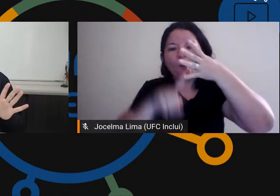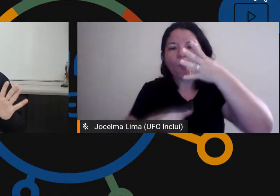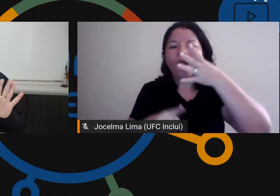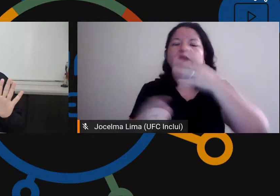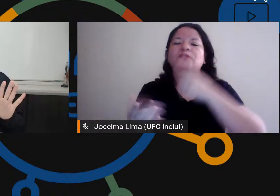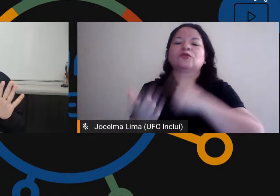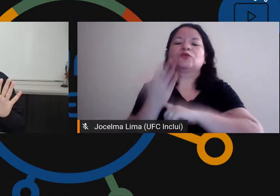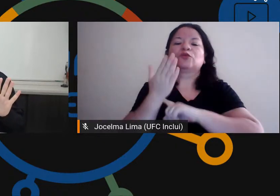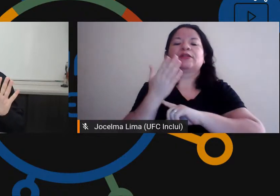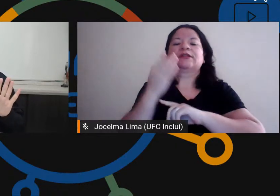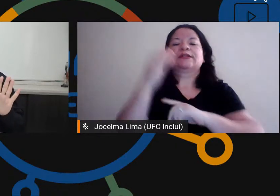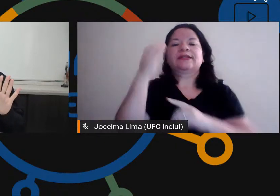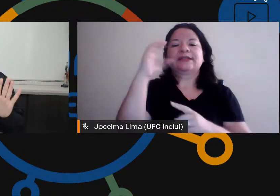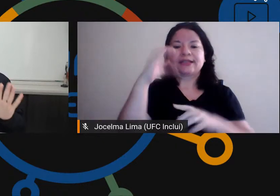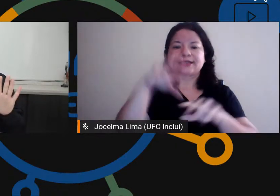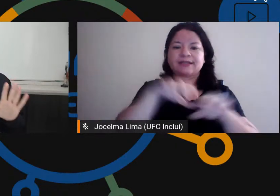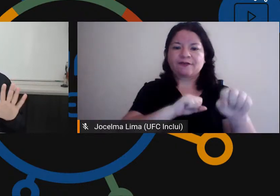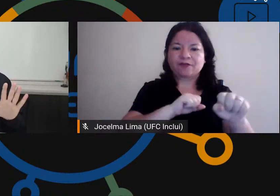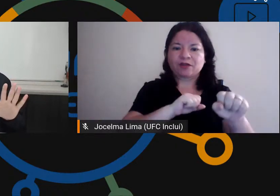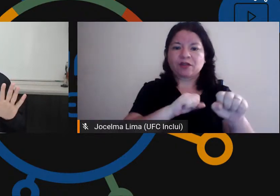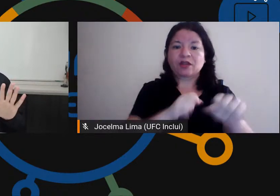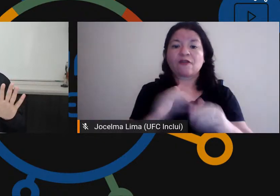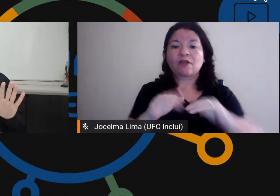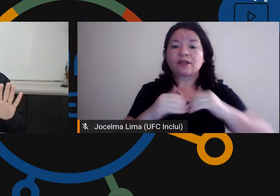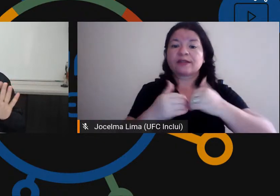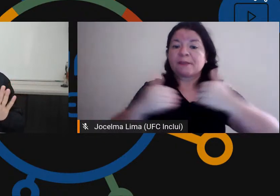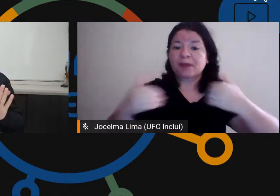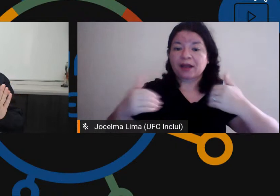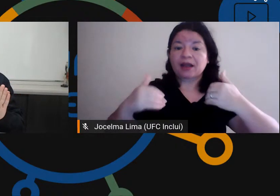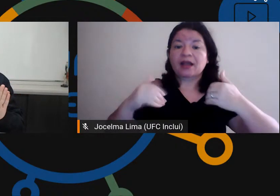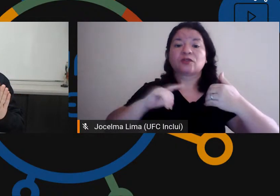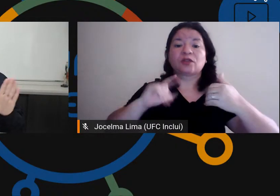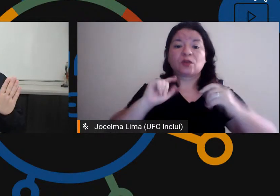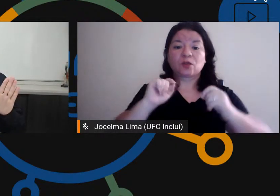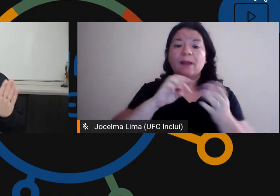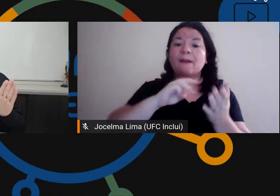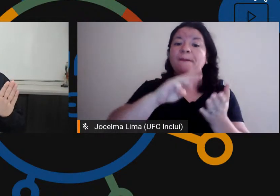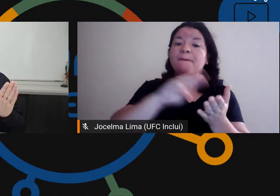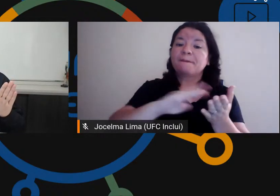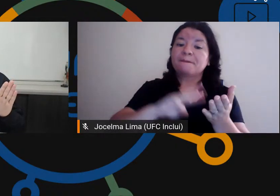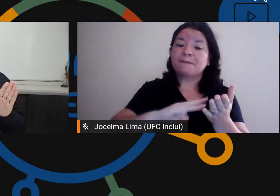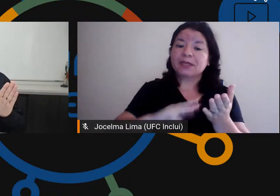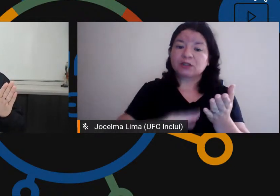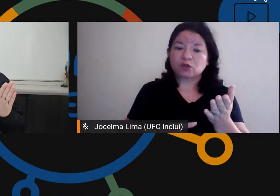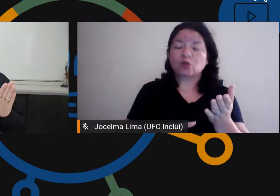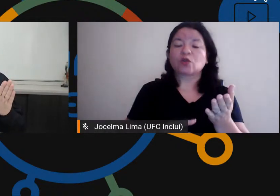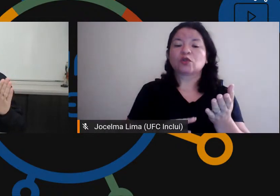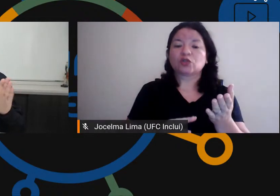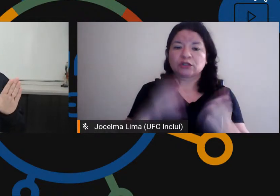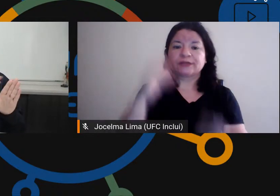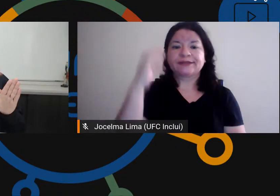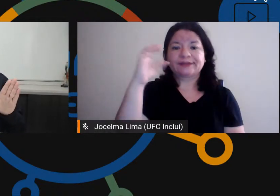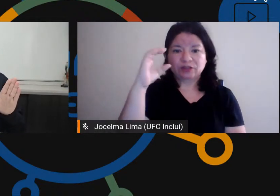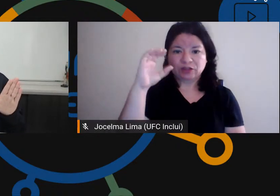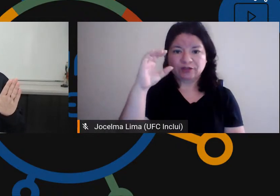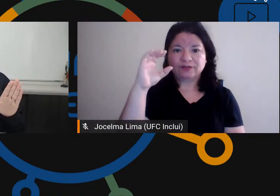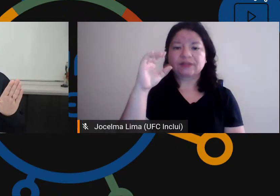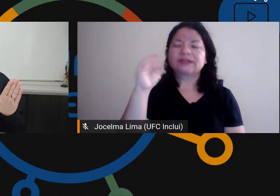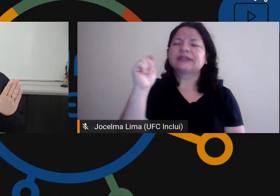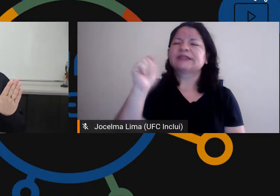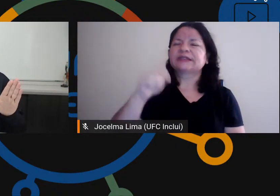isso, entra a metodologia científica. Então, fora da filosofia, entra a metodologia científica, que pode usar